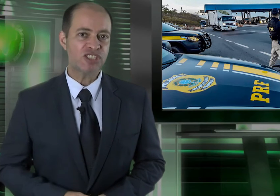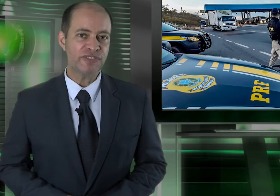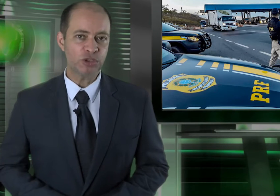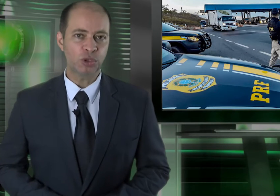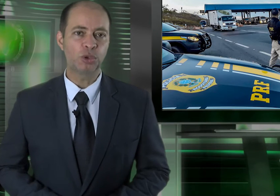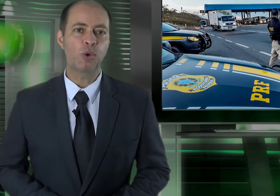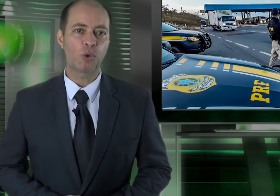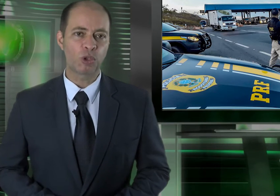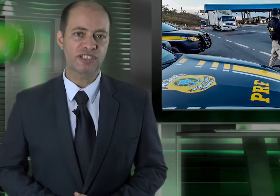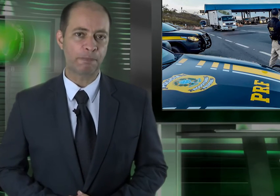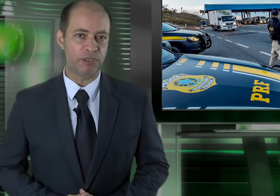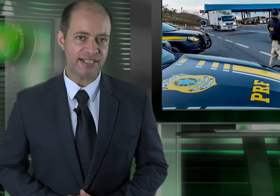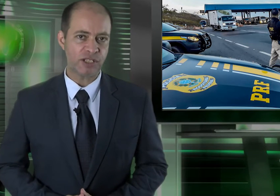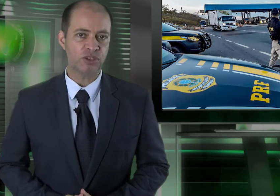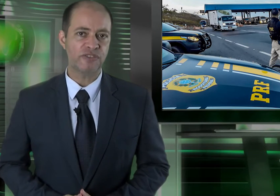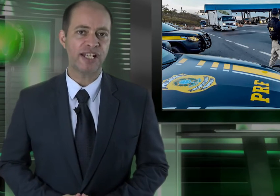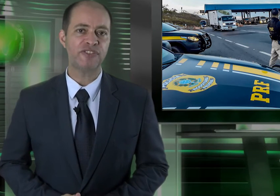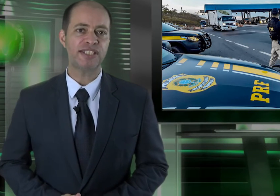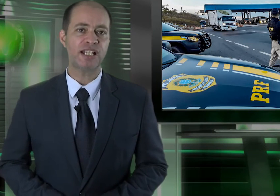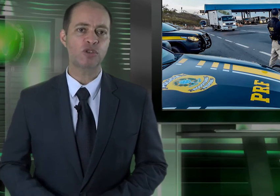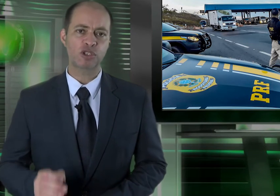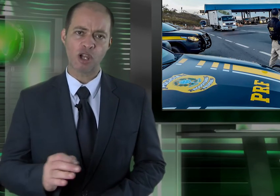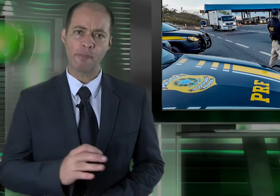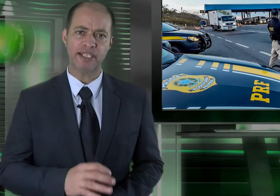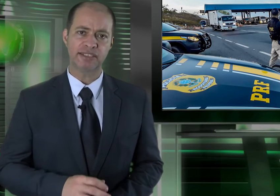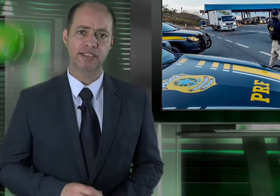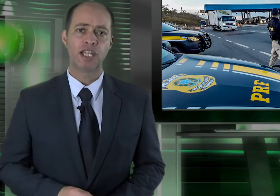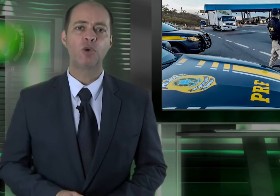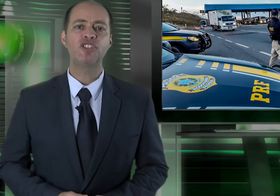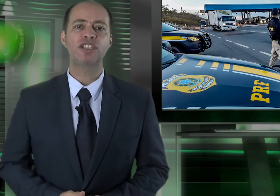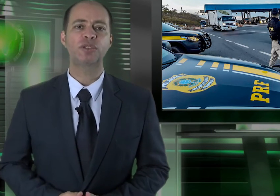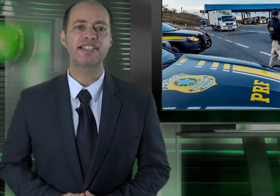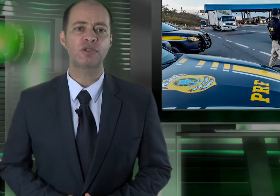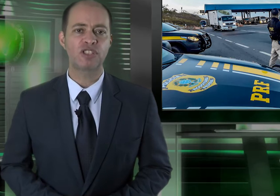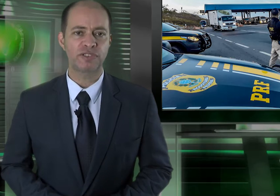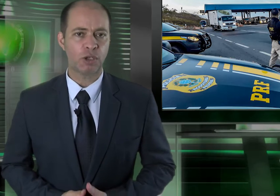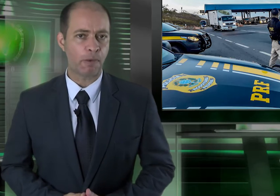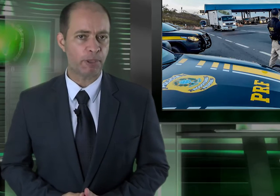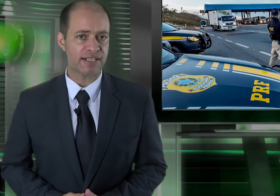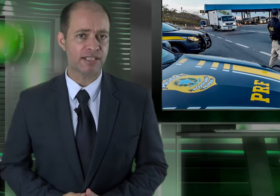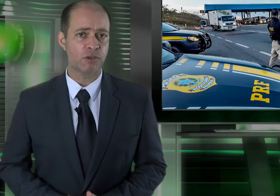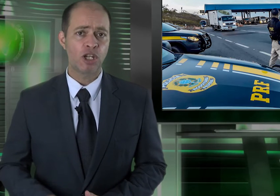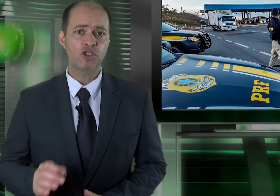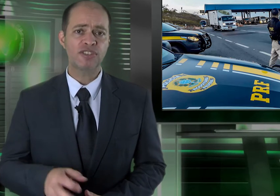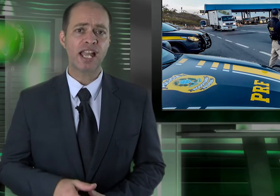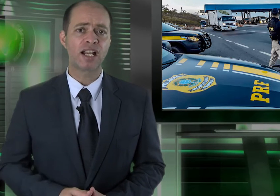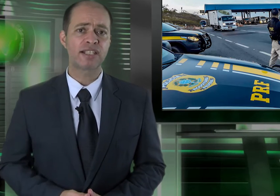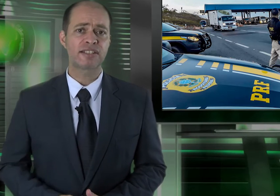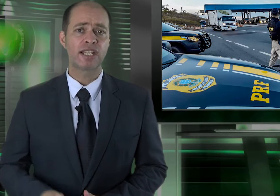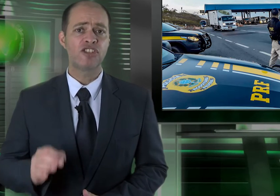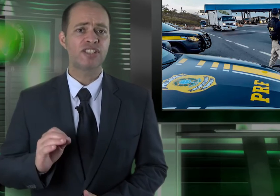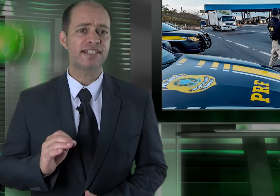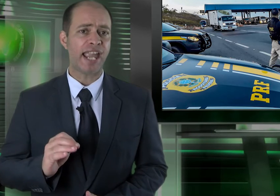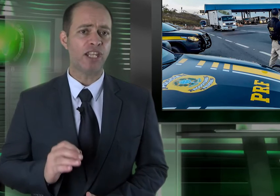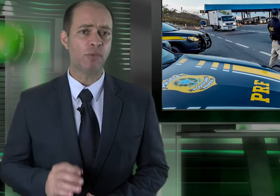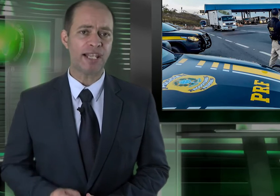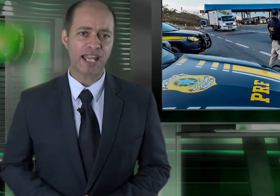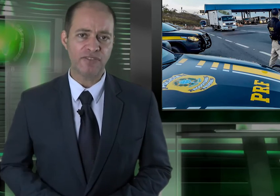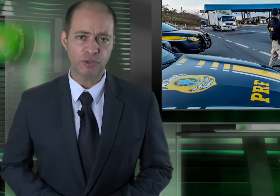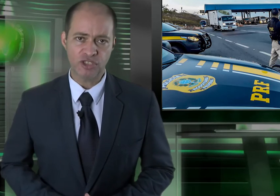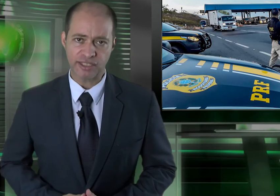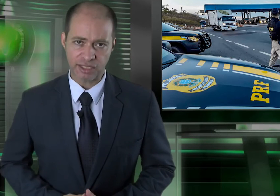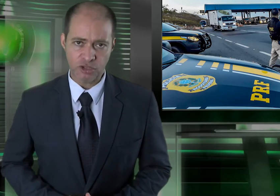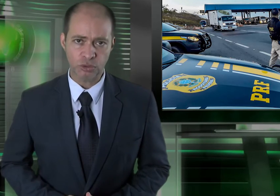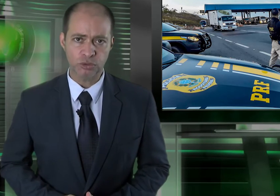E a expectativa em torno do concurso da Polícia Rodoviária Federal só aumenta. O diretor executivo da corporação, José Hartz, disse em